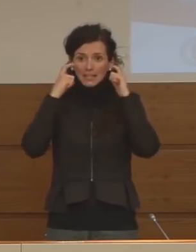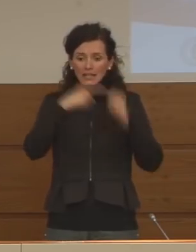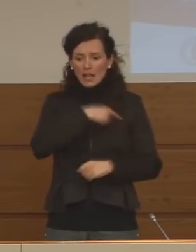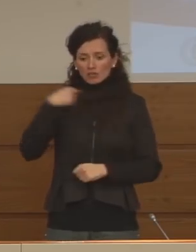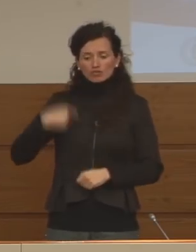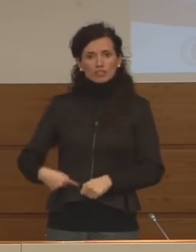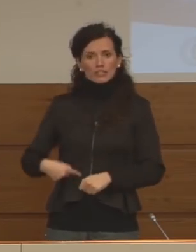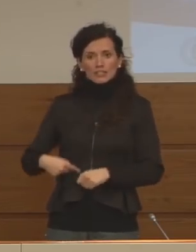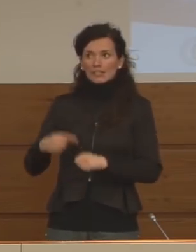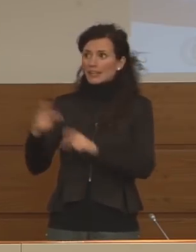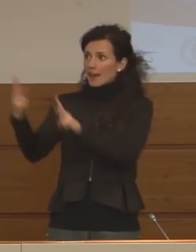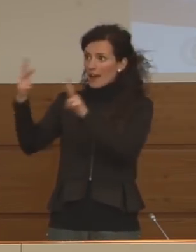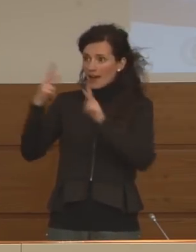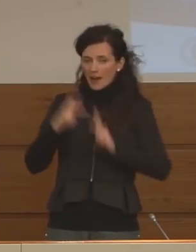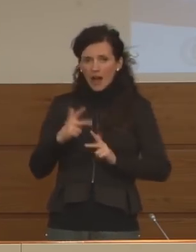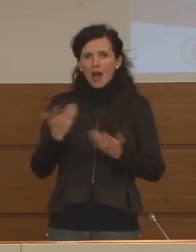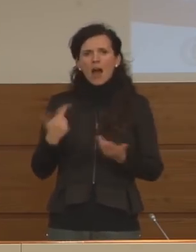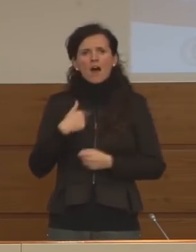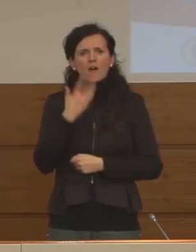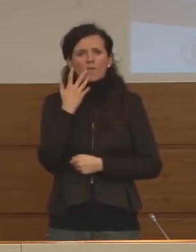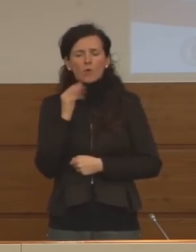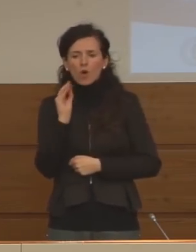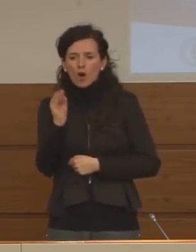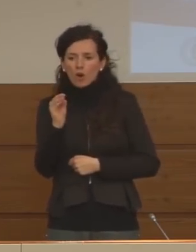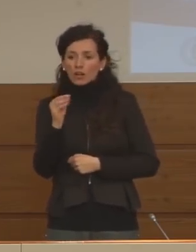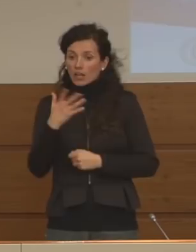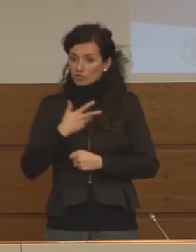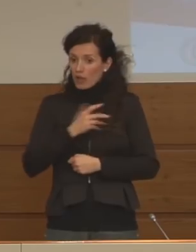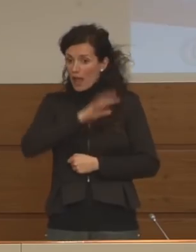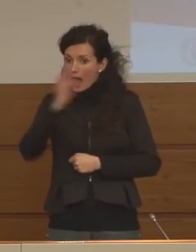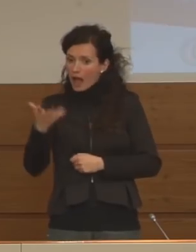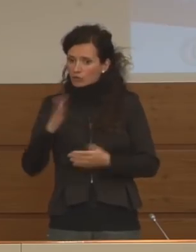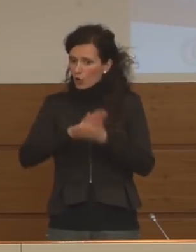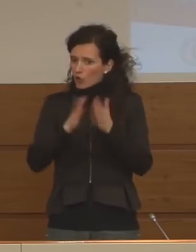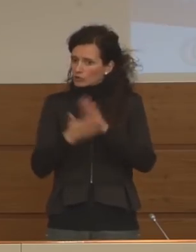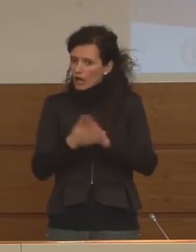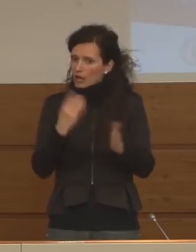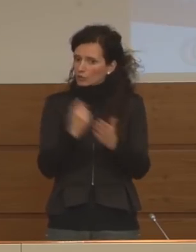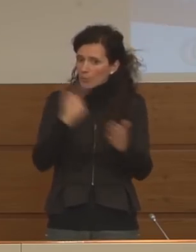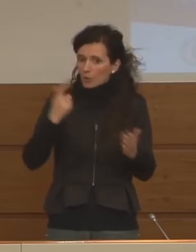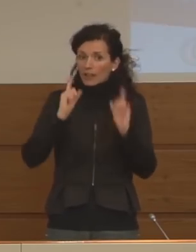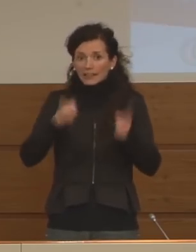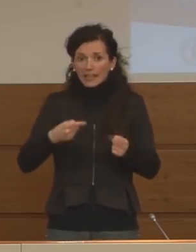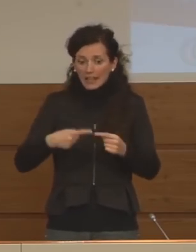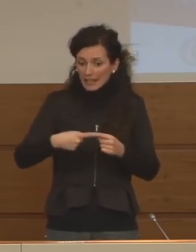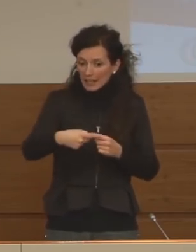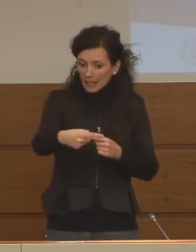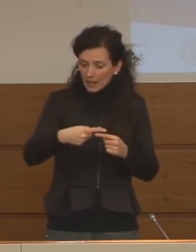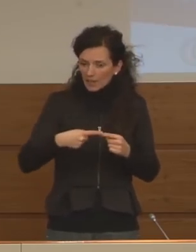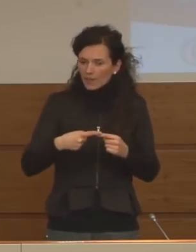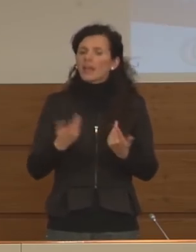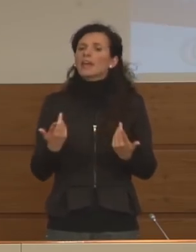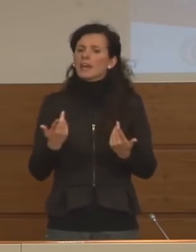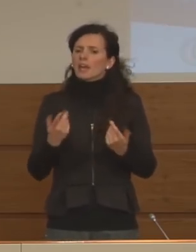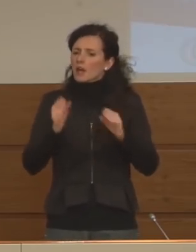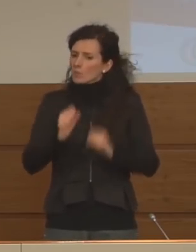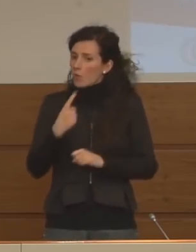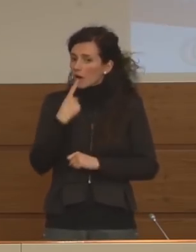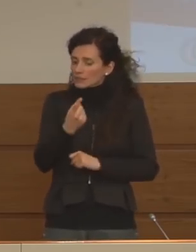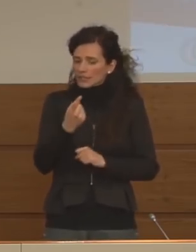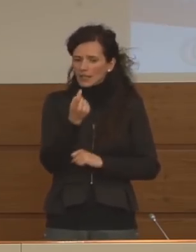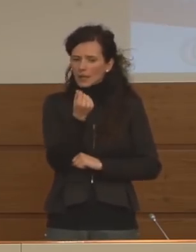devono chiedere quindi se ci sono altri contratti significativi in arrivo nei prossimi giorni e qual è l'importo